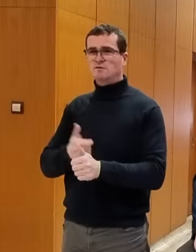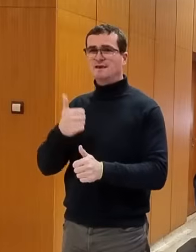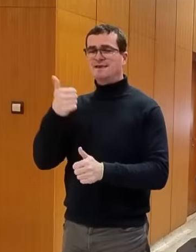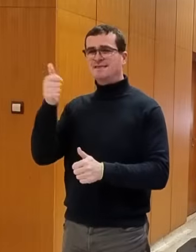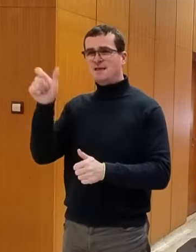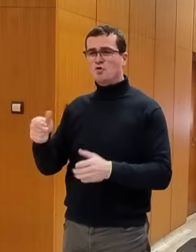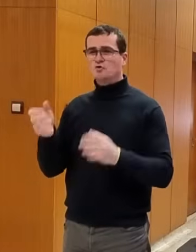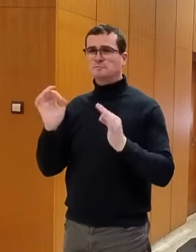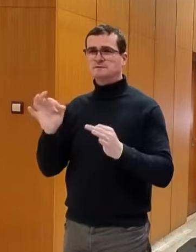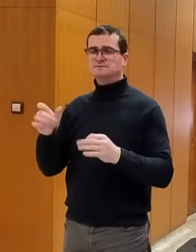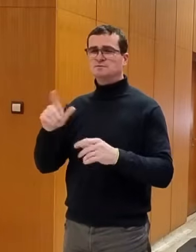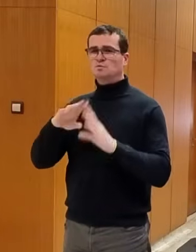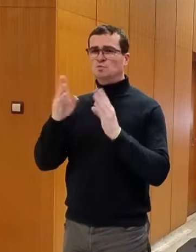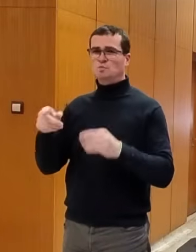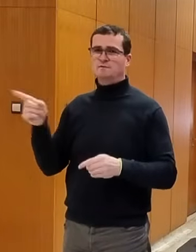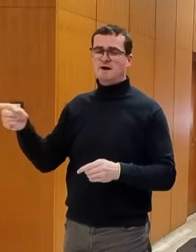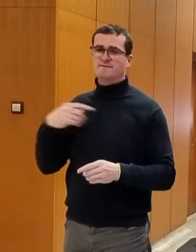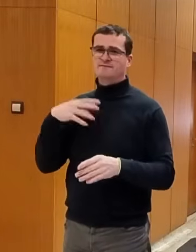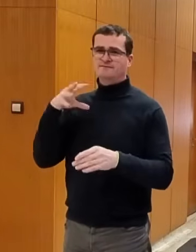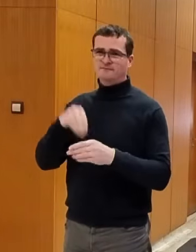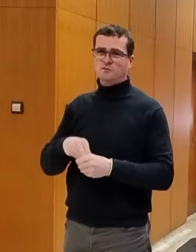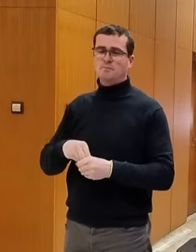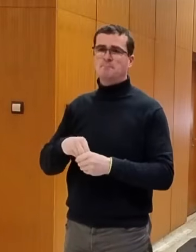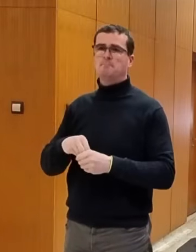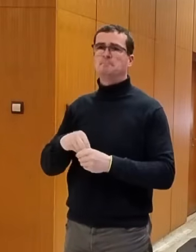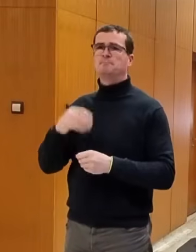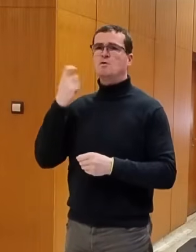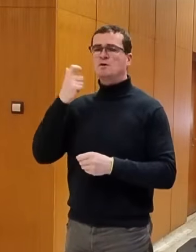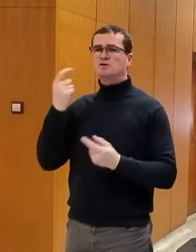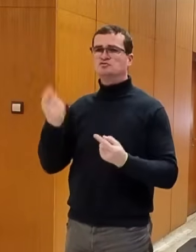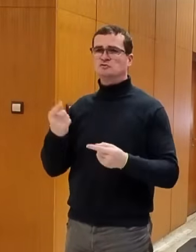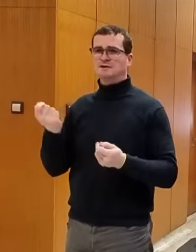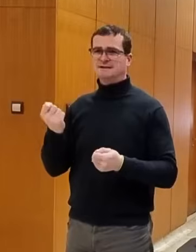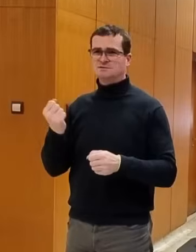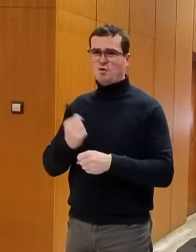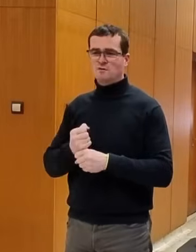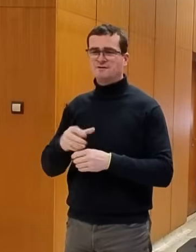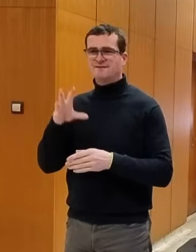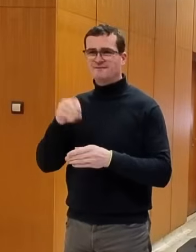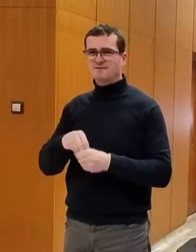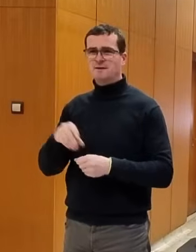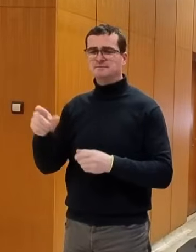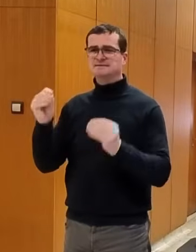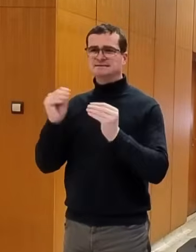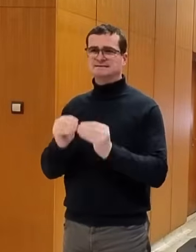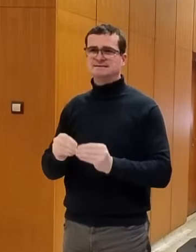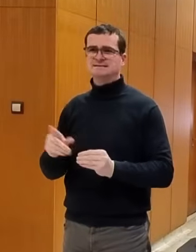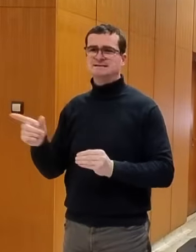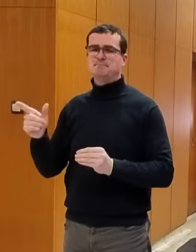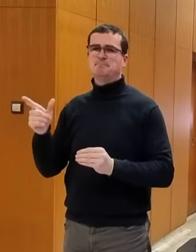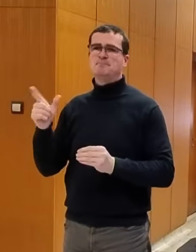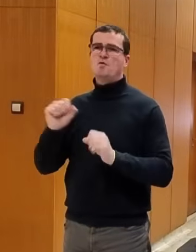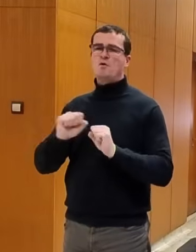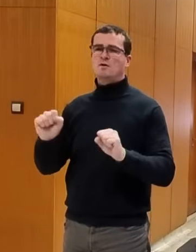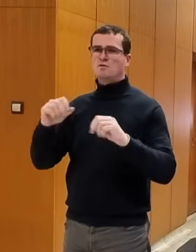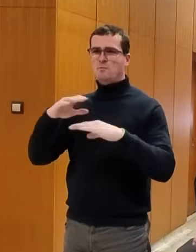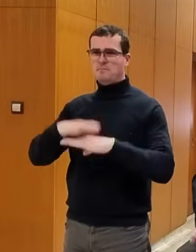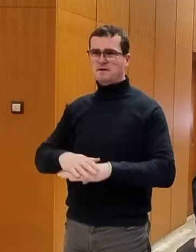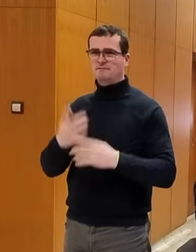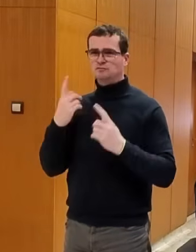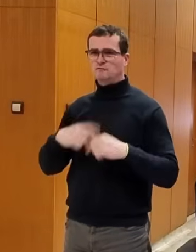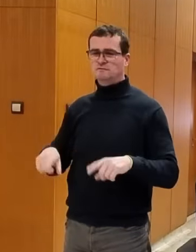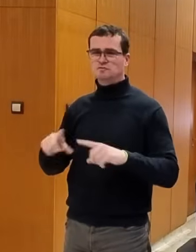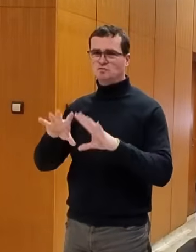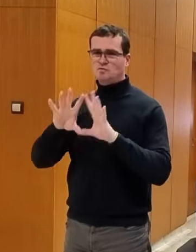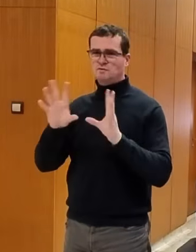jedného špecializovaného útvaru v rámci orgánov činných v trestnom konaní, respektíve v rámci systému orgánov ochrany práva na Slovensku. To